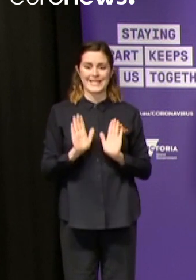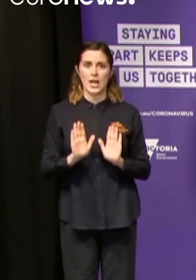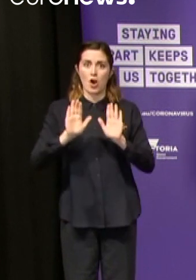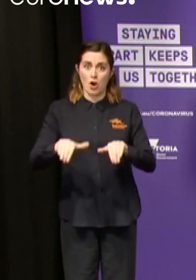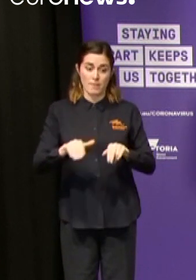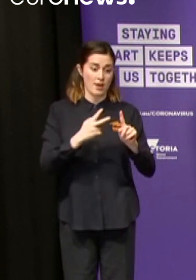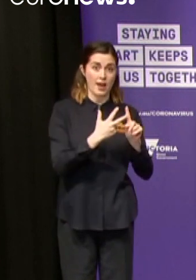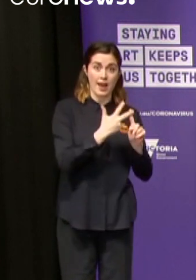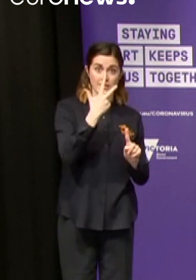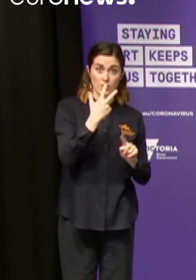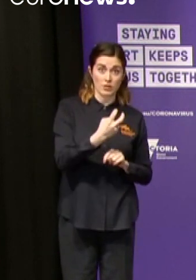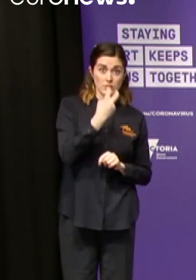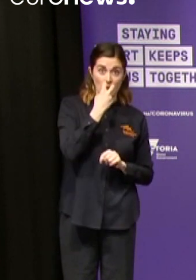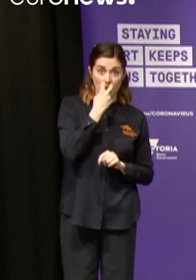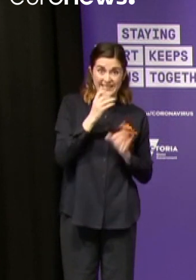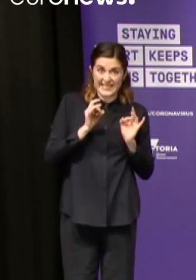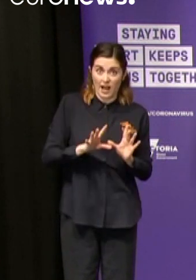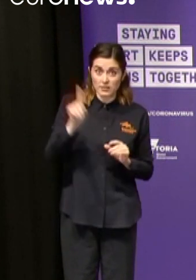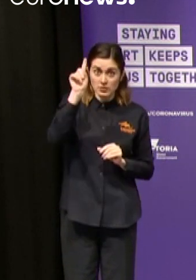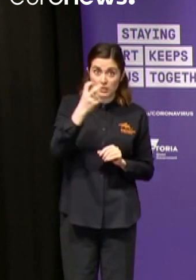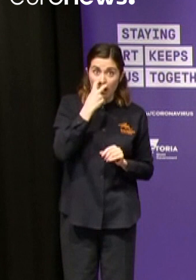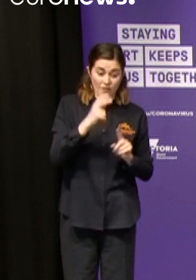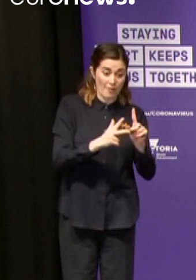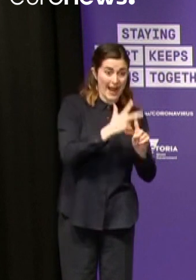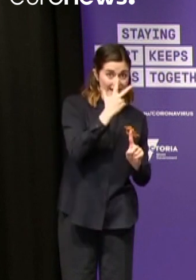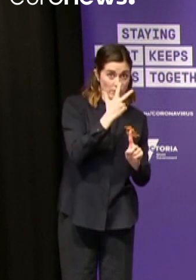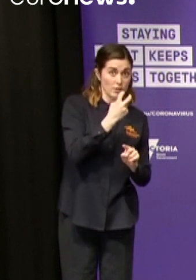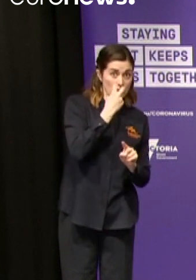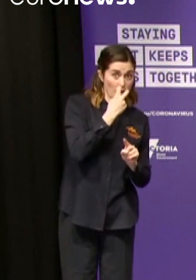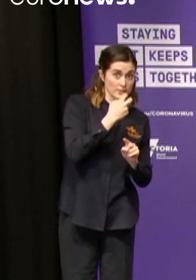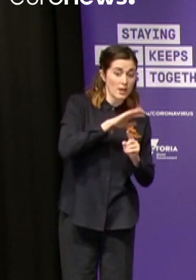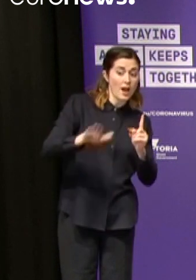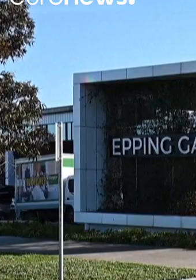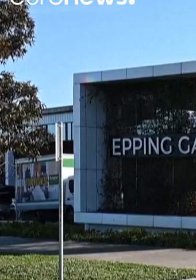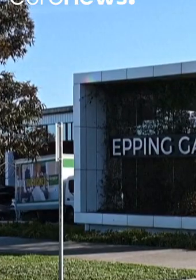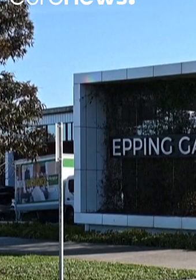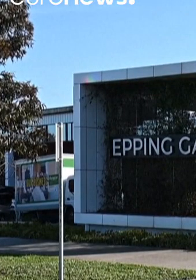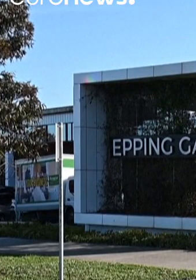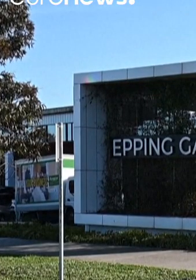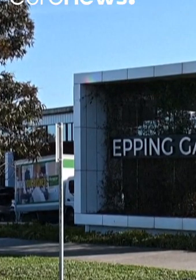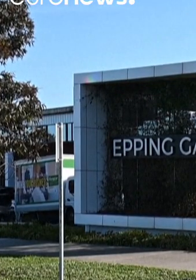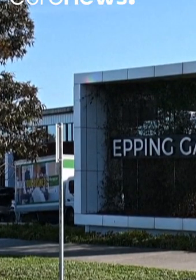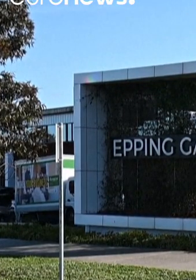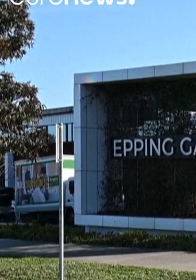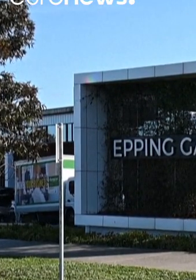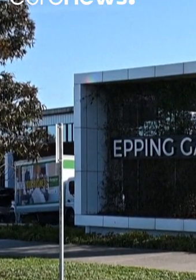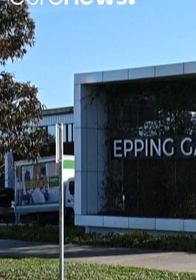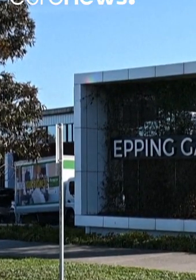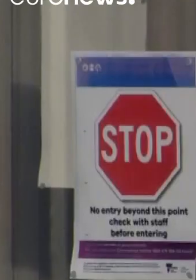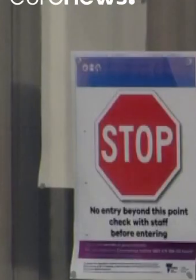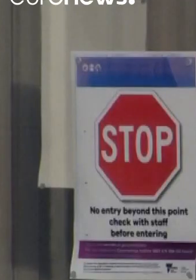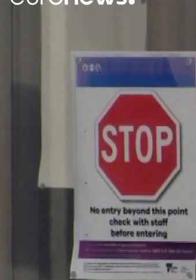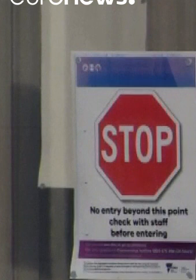este 8-tól reggel 5-ig kijárási tilalom van érvényben. Elmondta, hogy hétfőn további az üzletek nyitvatartását érintő döntéseket tesznek